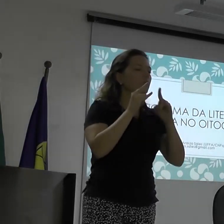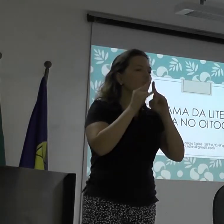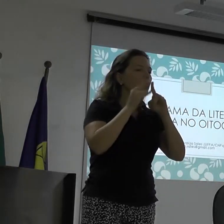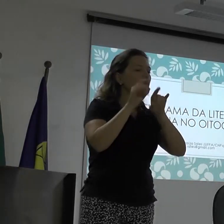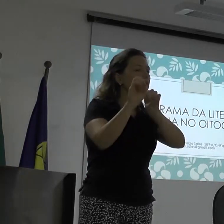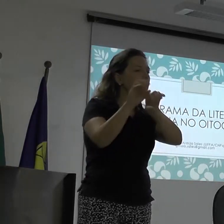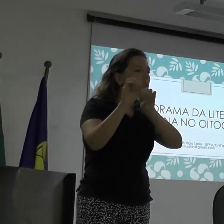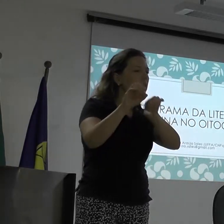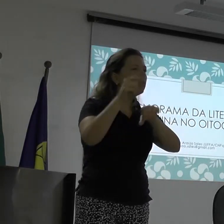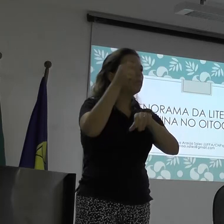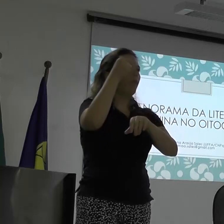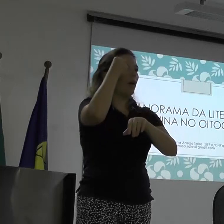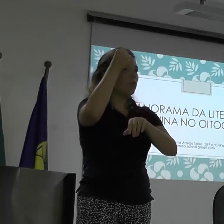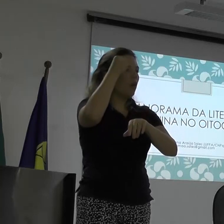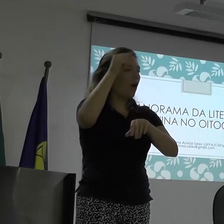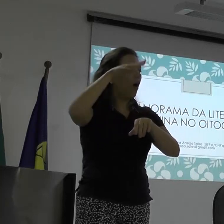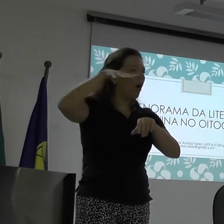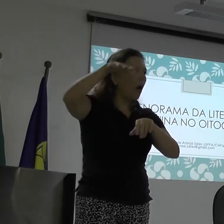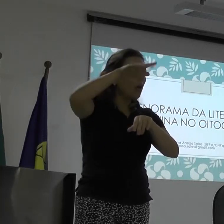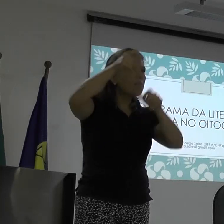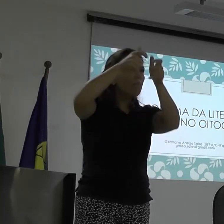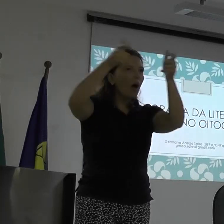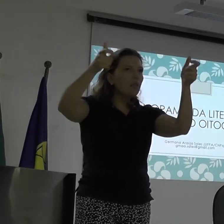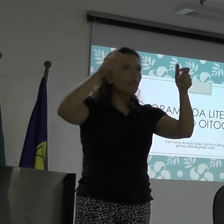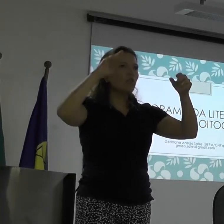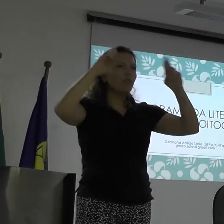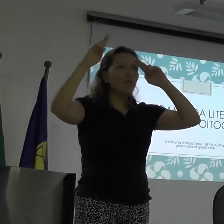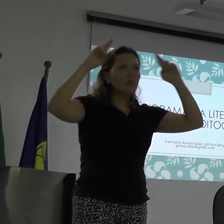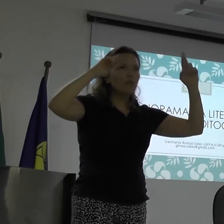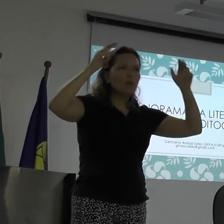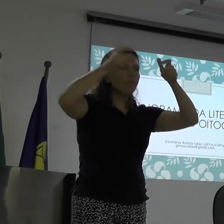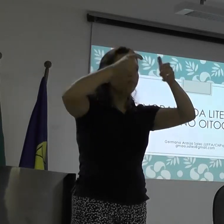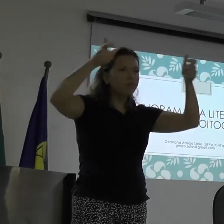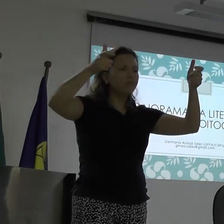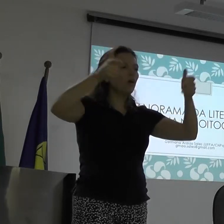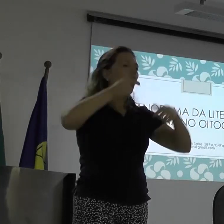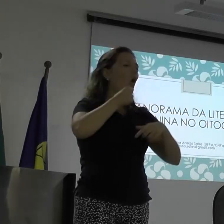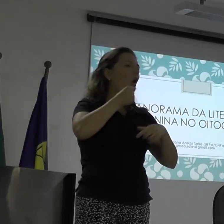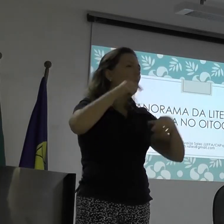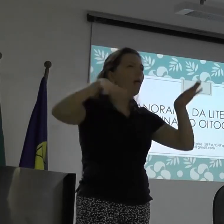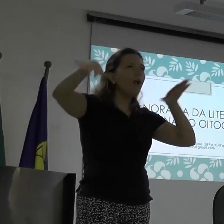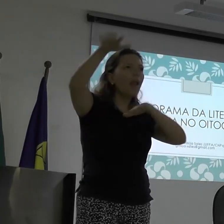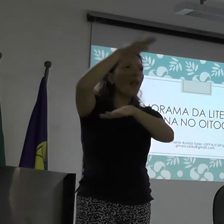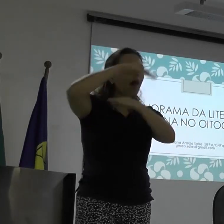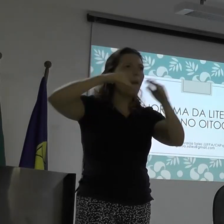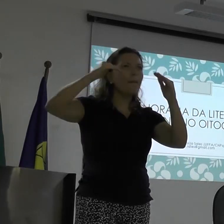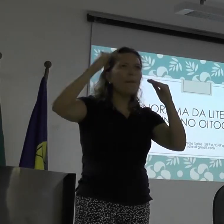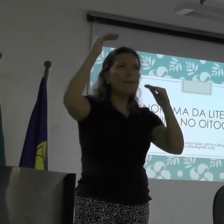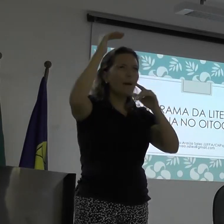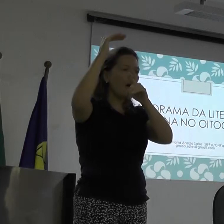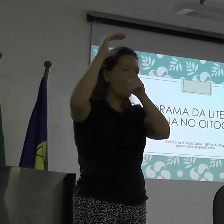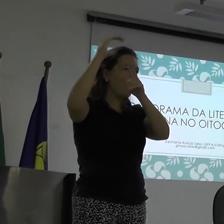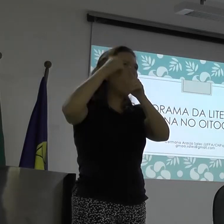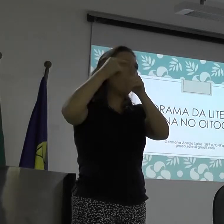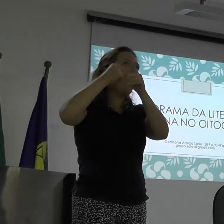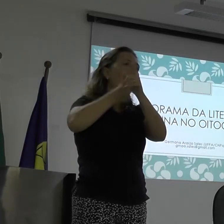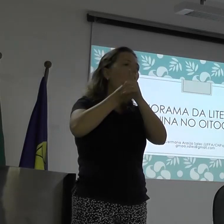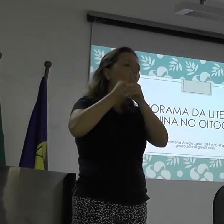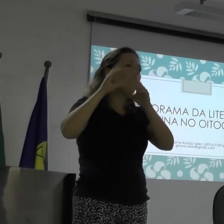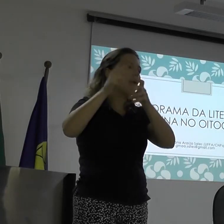ensino superior, a maioria dos dirigentes são homens. Os conselhos por aí